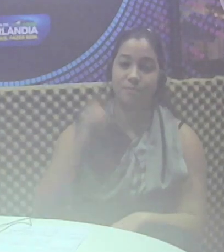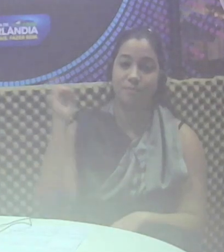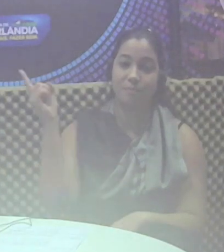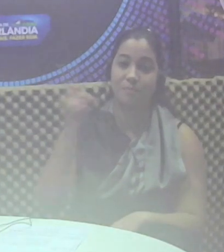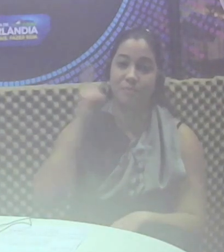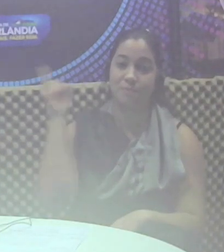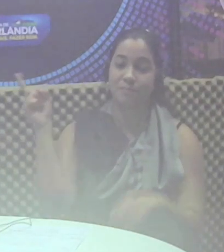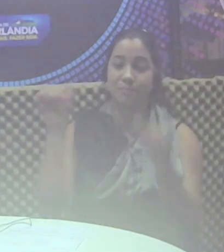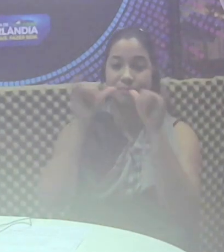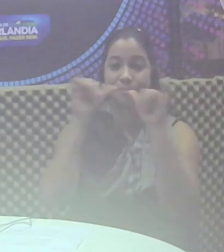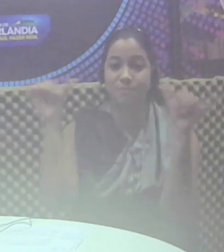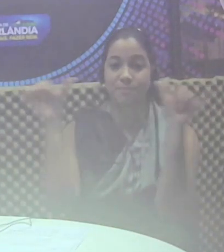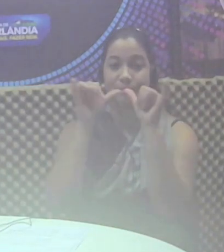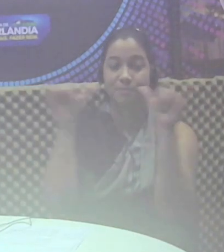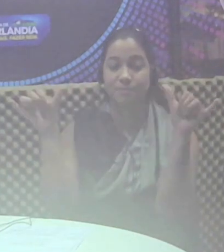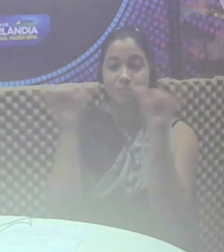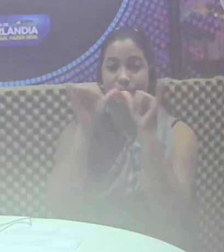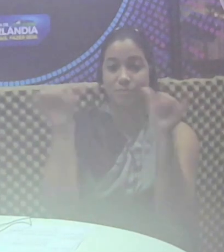Giro de